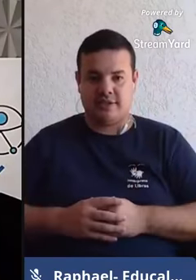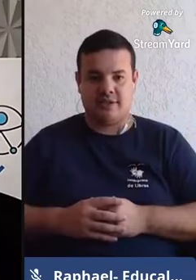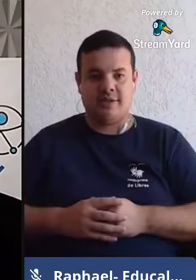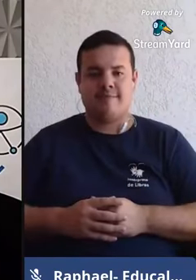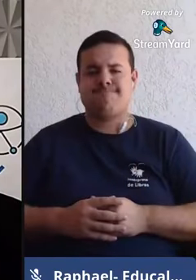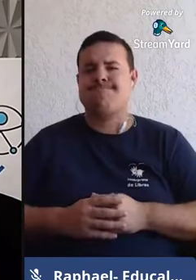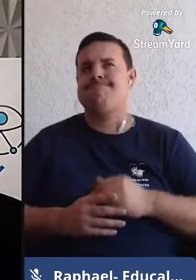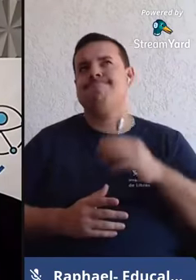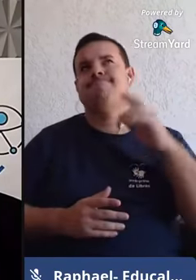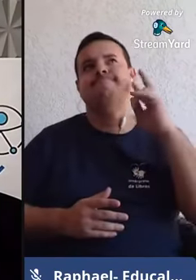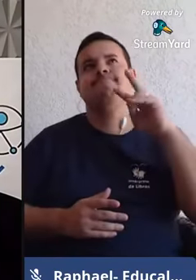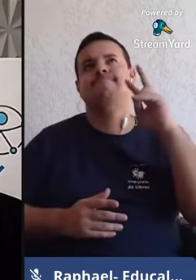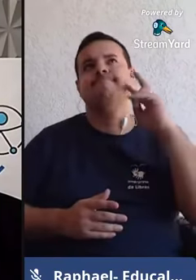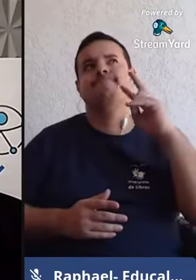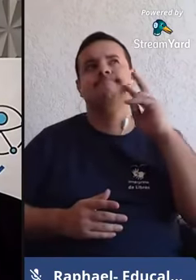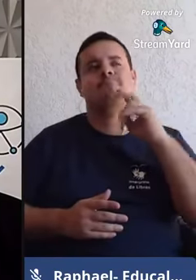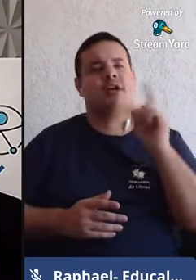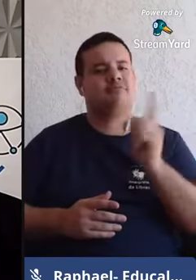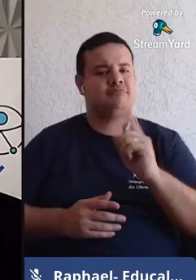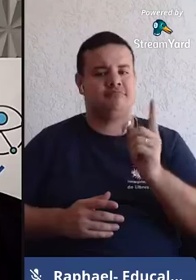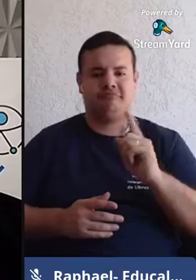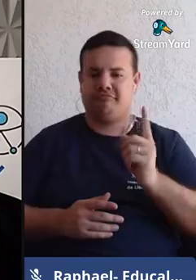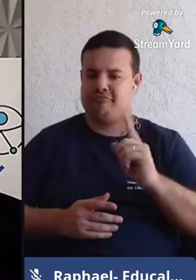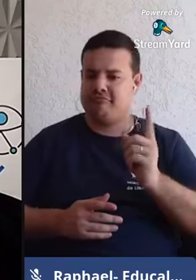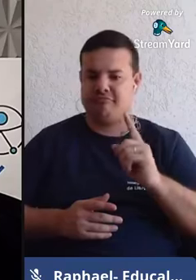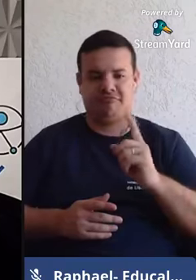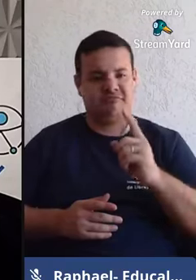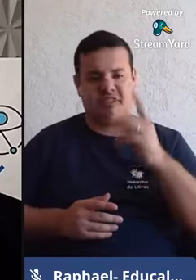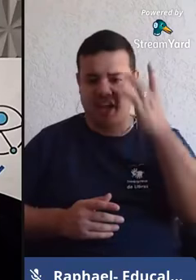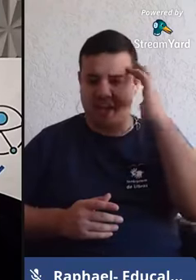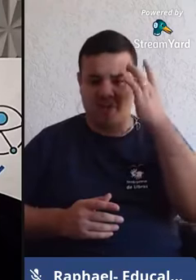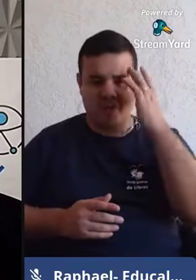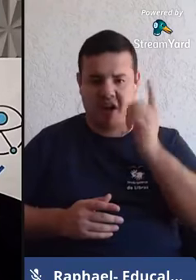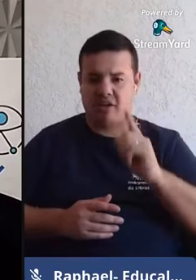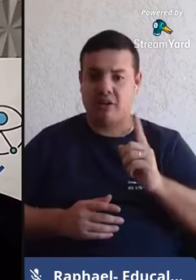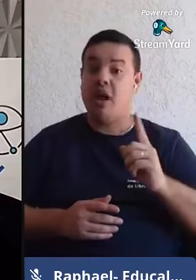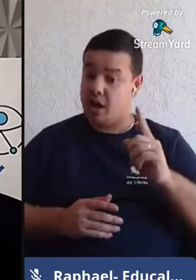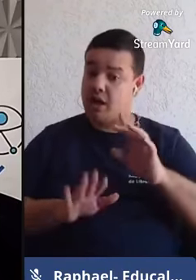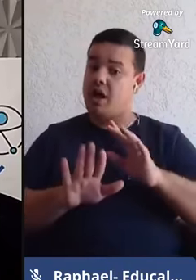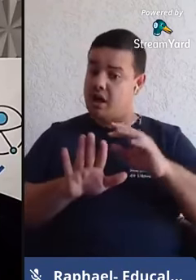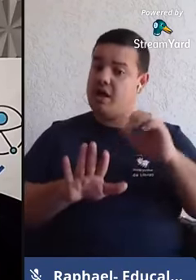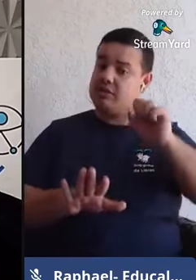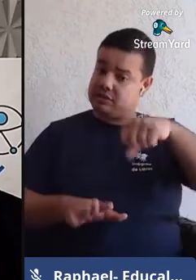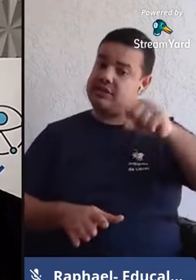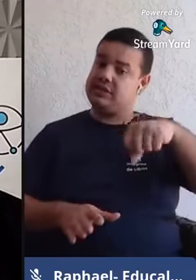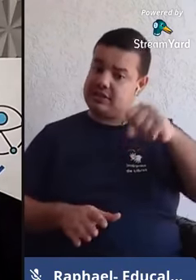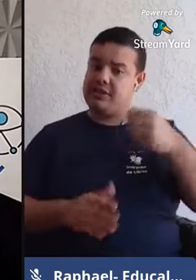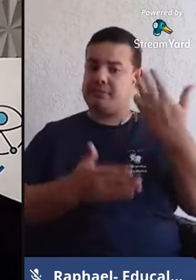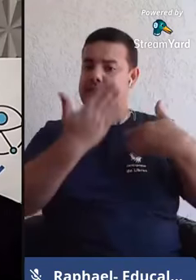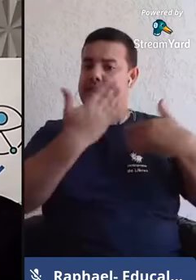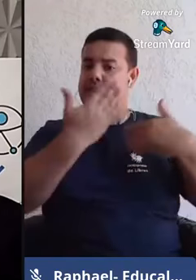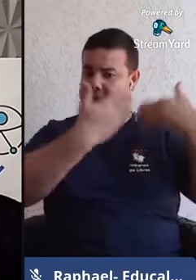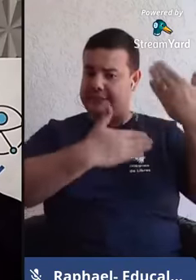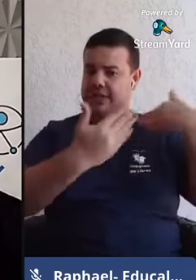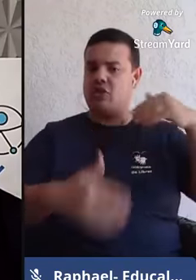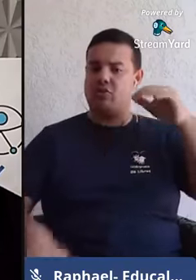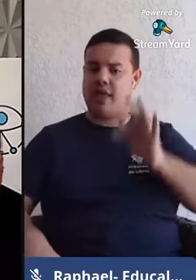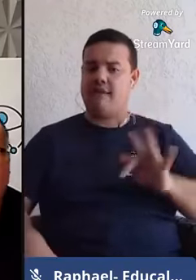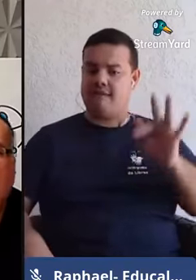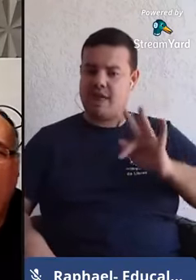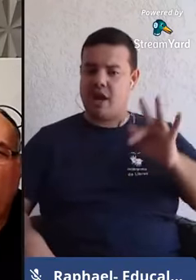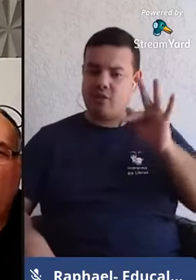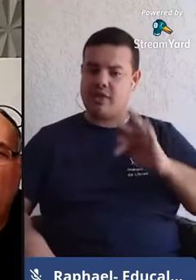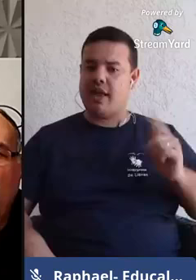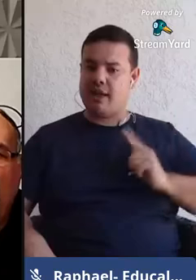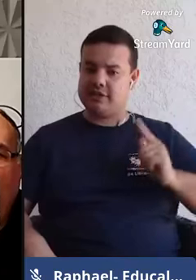Acho que não. Eu também não. Sim. Na minha época de faculdade, sabe quem